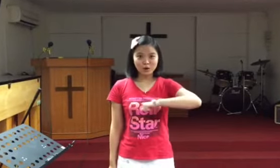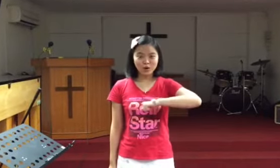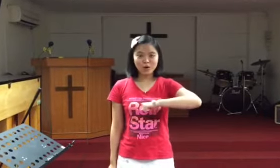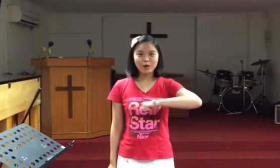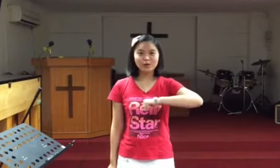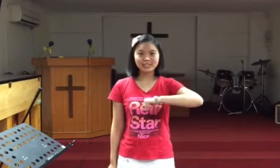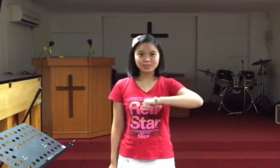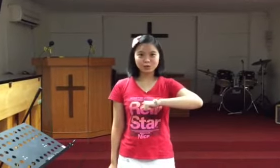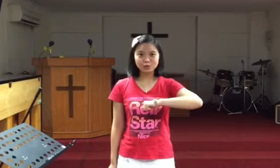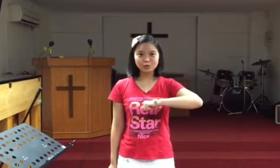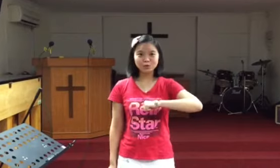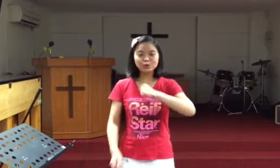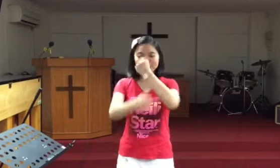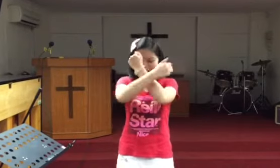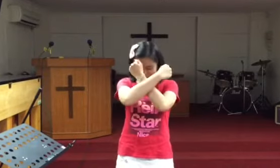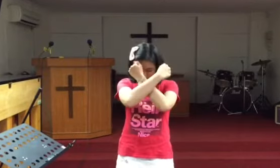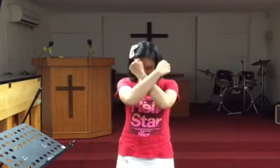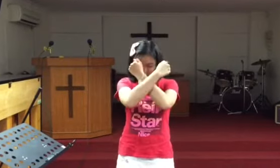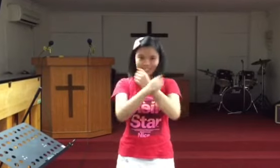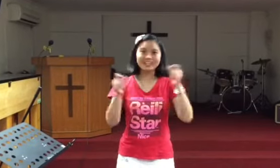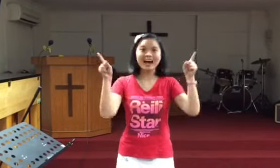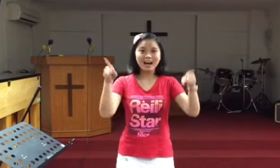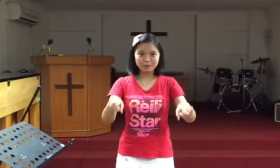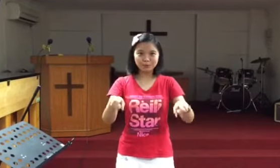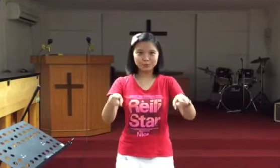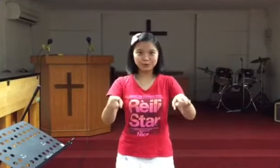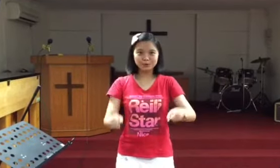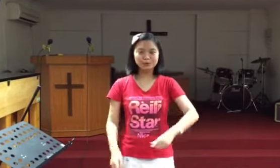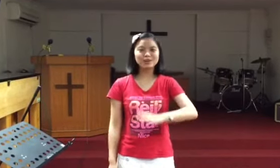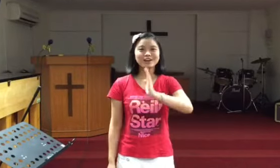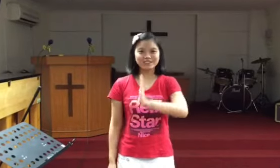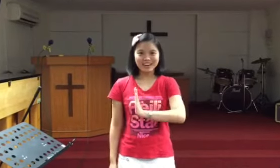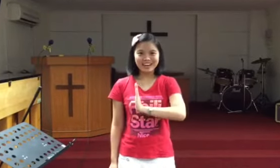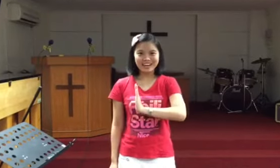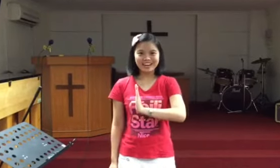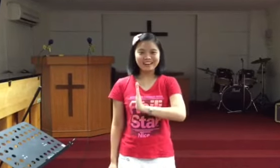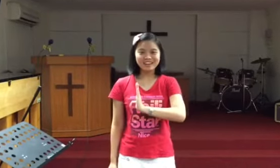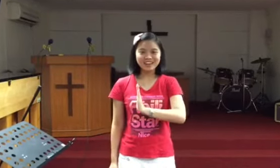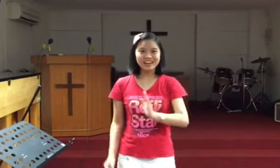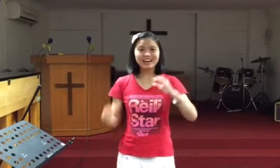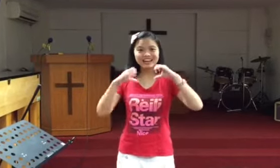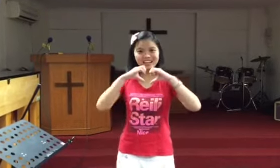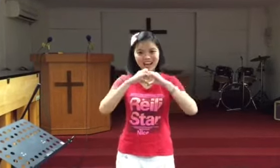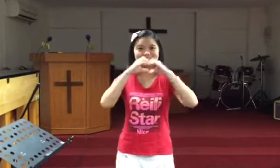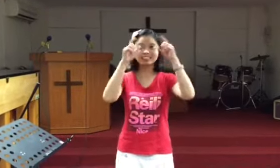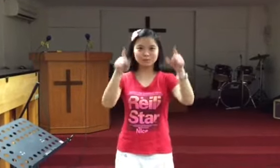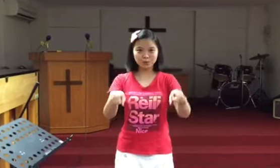Toito la tosa mo, re-rela ka-hat mo,